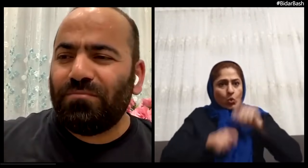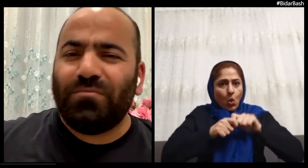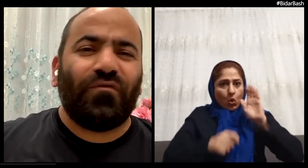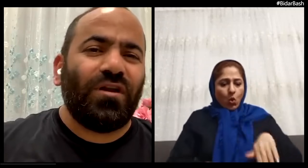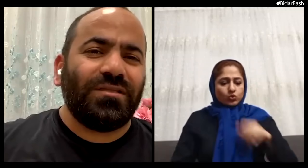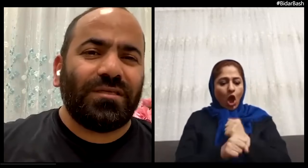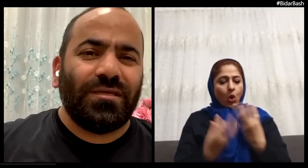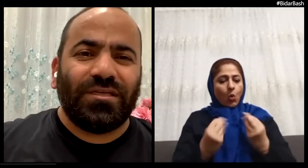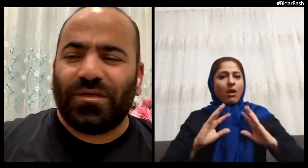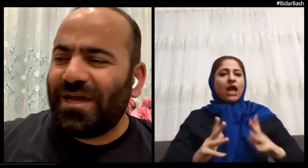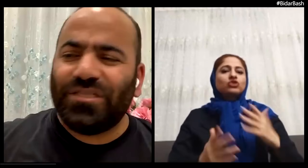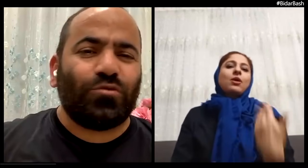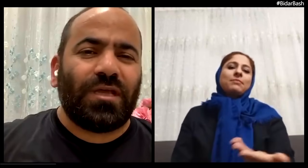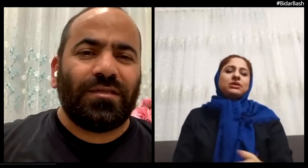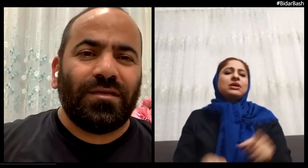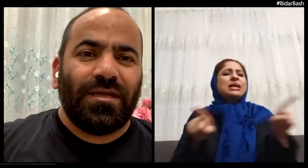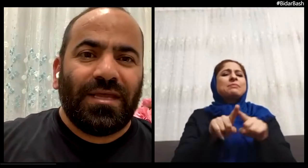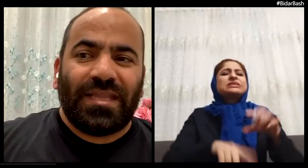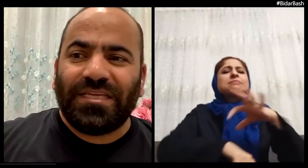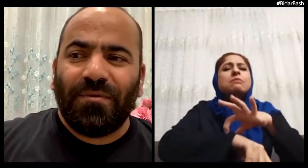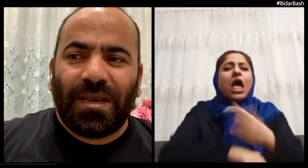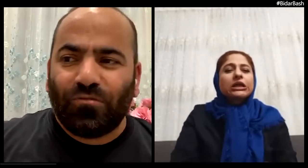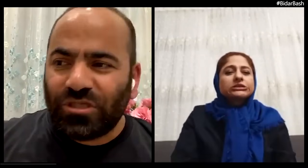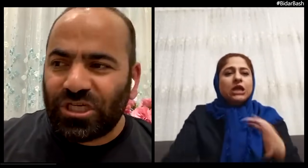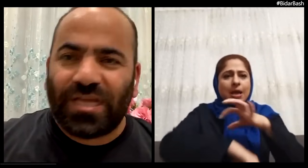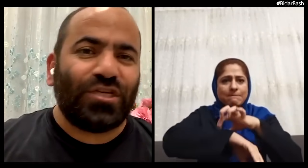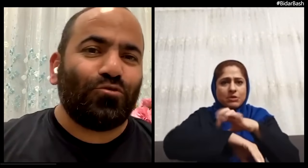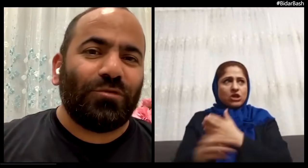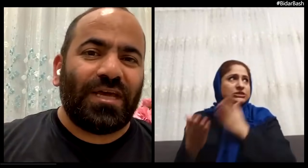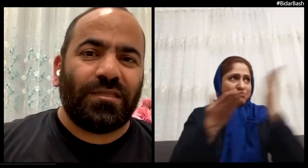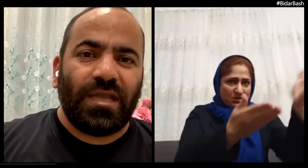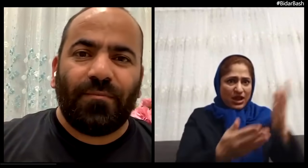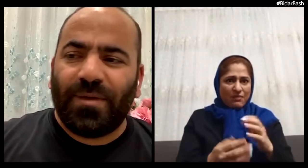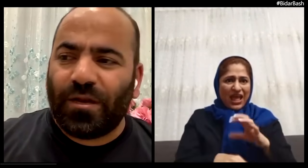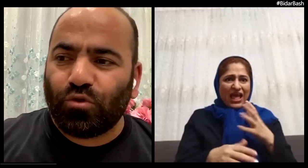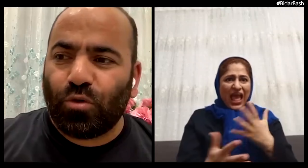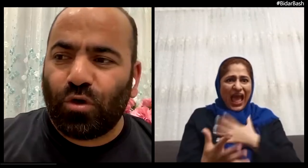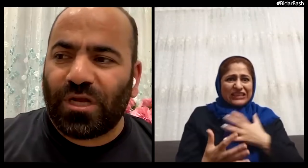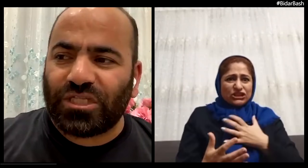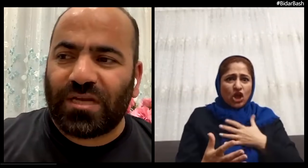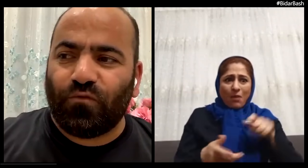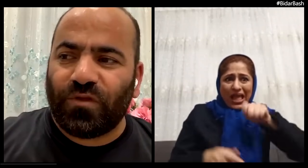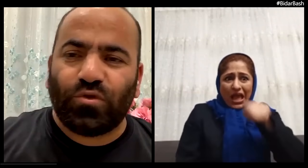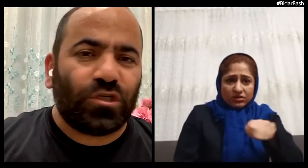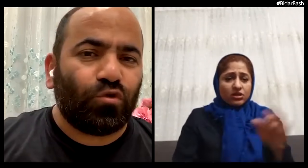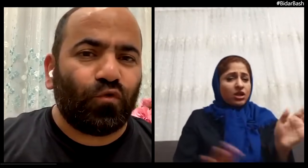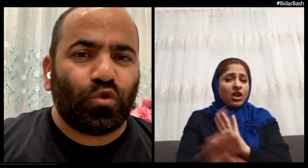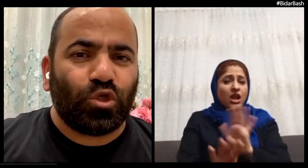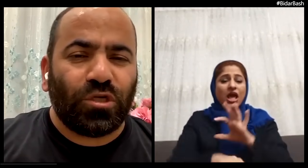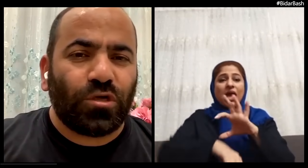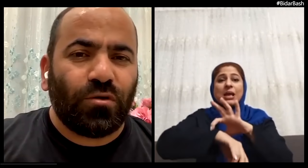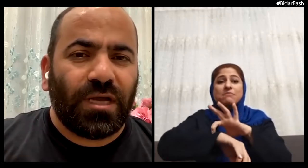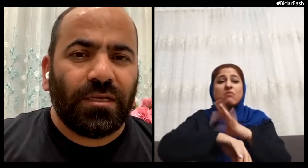آدم های بیمبالاته که مریض شدن، نه که میبرن اونجا شکنجهشون میدن، نه میبرن اونجا اونا رو از شر اون ویروسی که